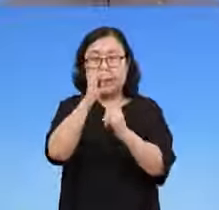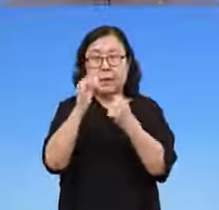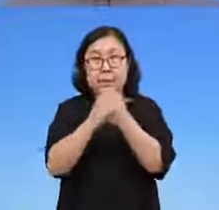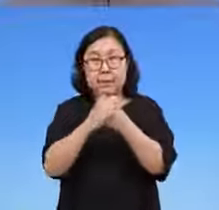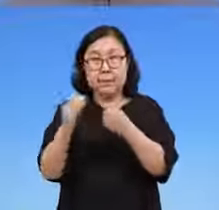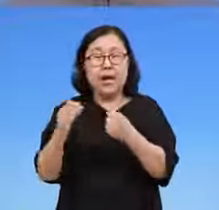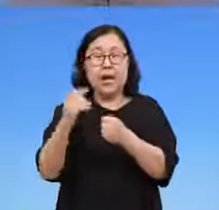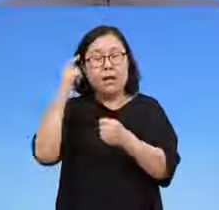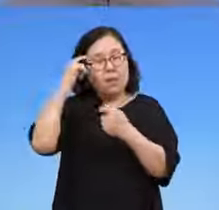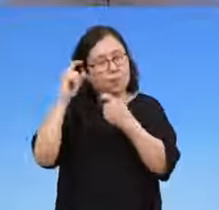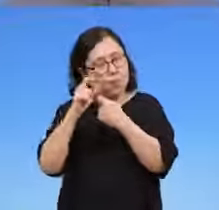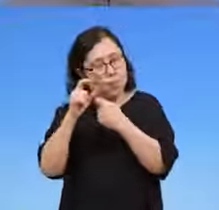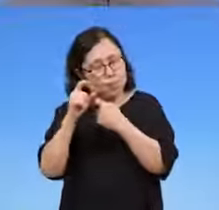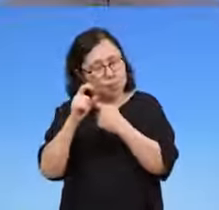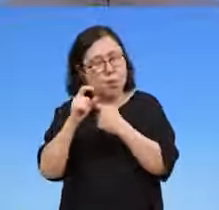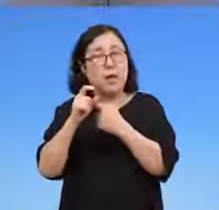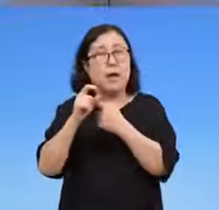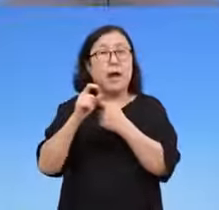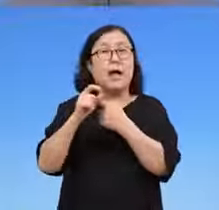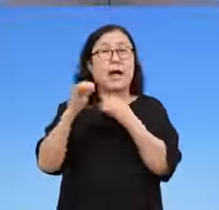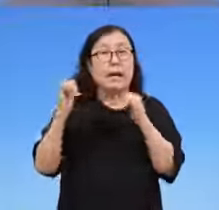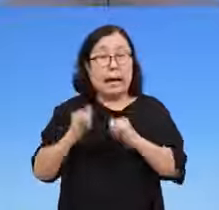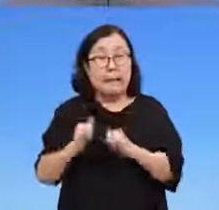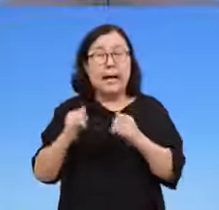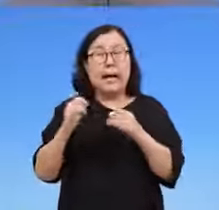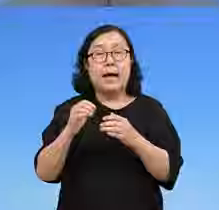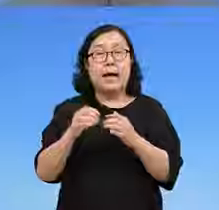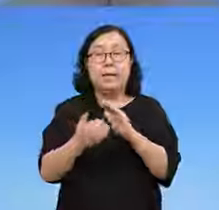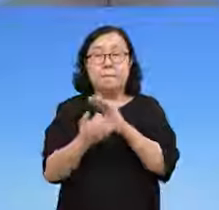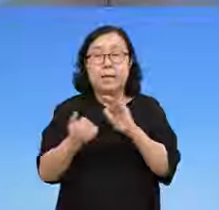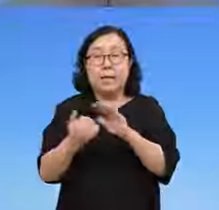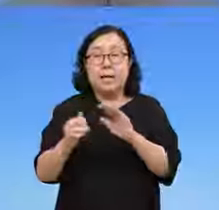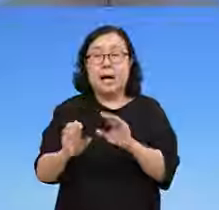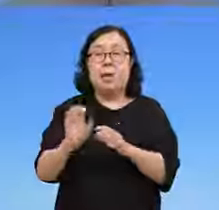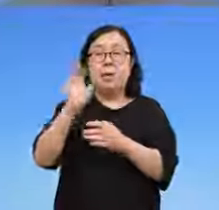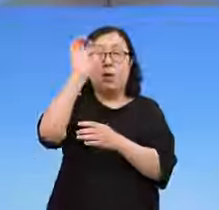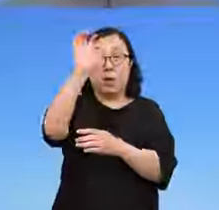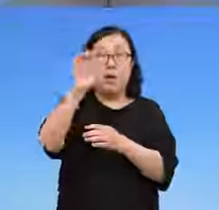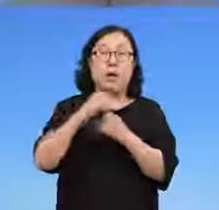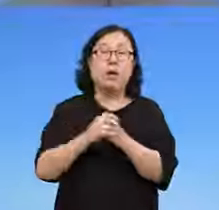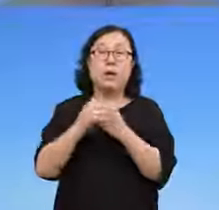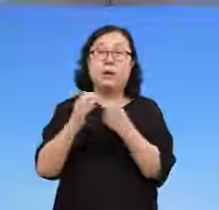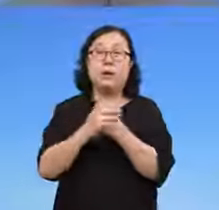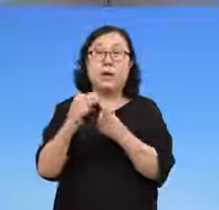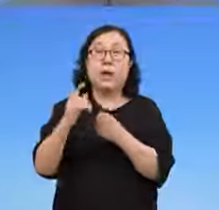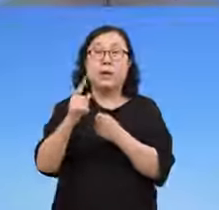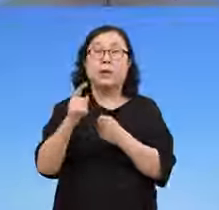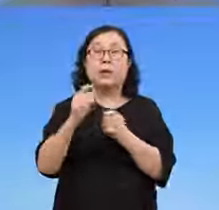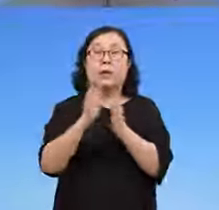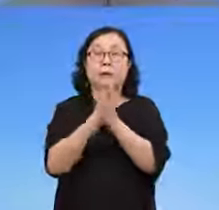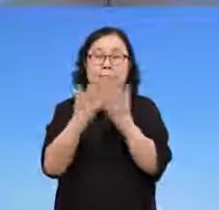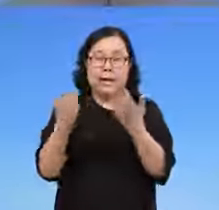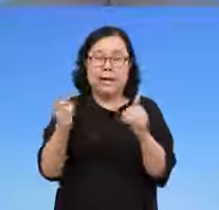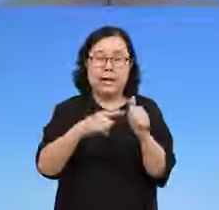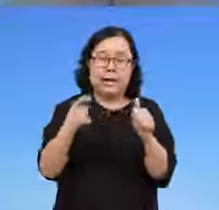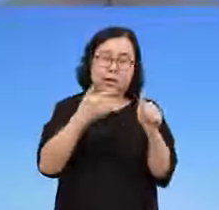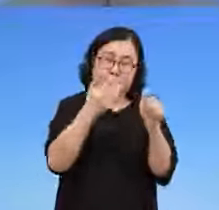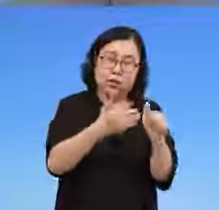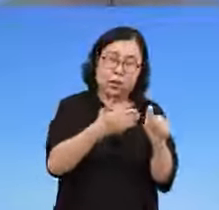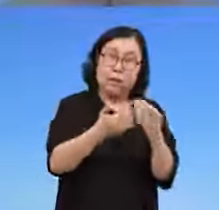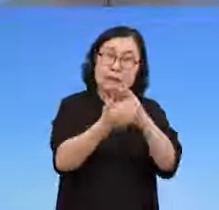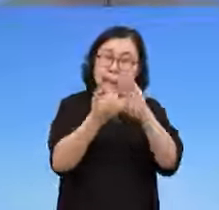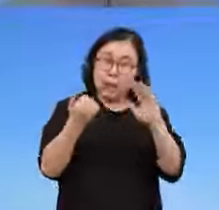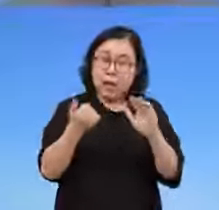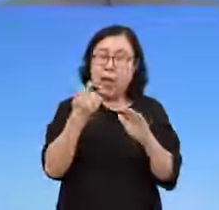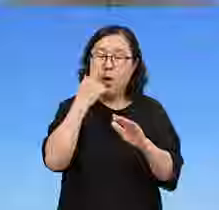그거 어떡하냐고 그렇게 하실 분이 계실까봐 다 올려드렸으니까요. 여러분 자녀들에게 이것을 교재로 쓰시기 전에